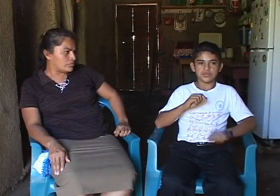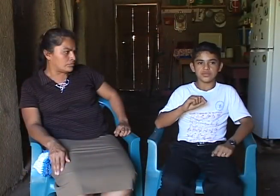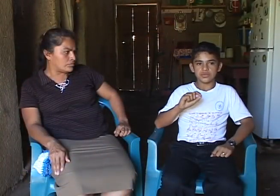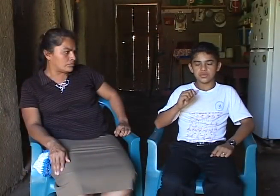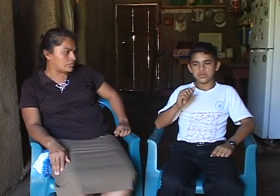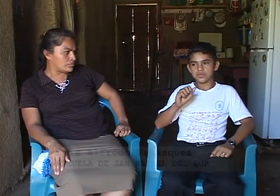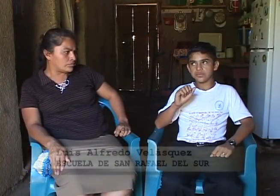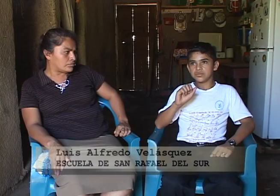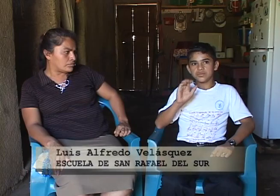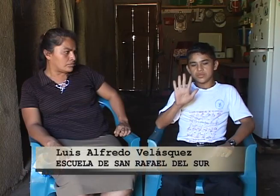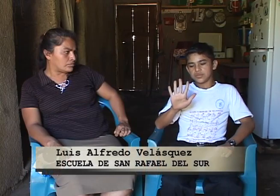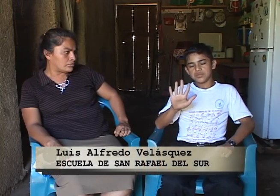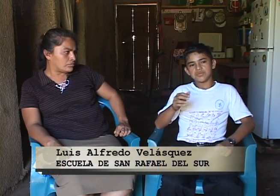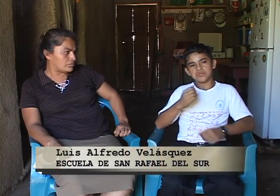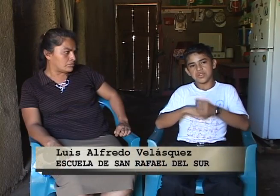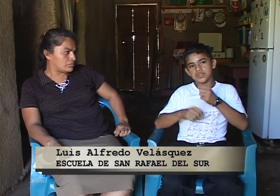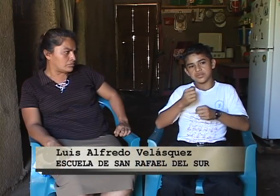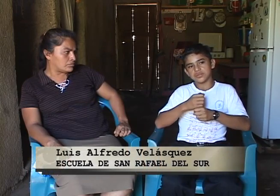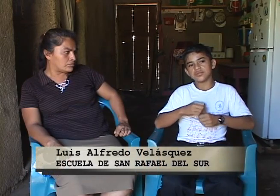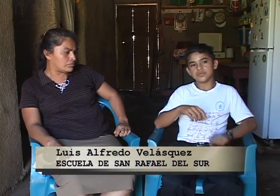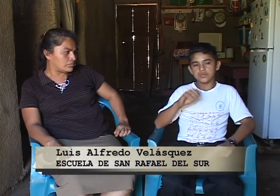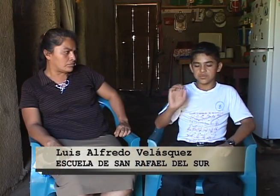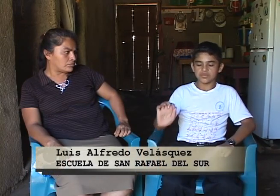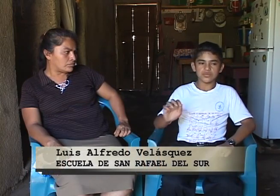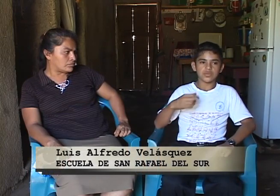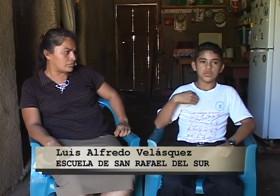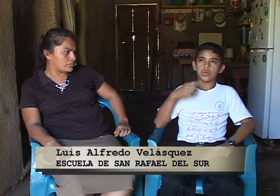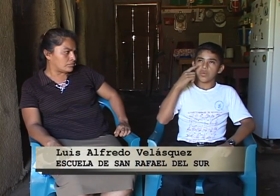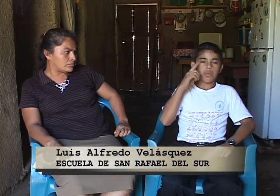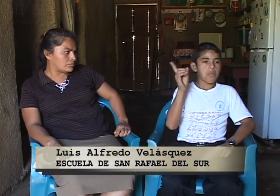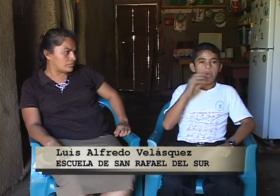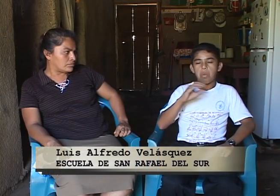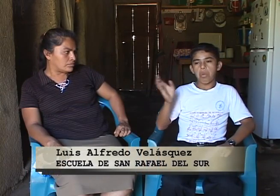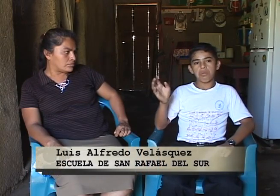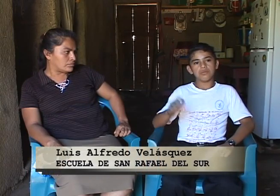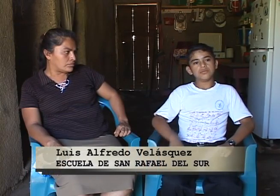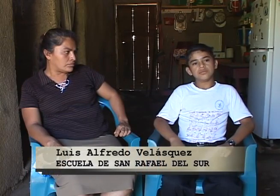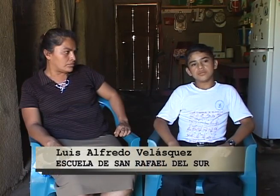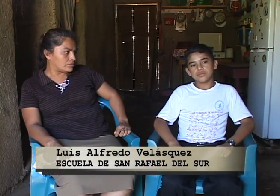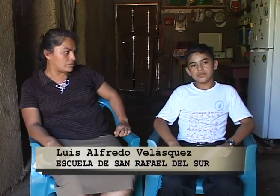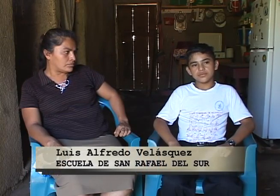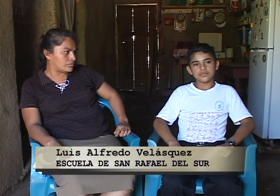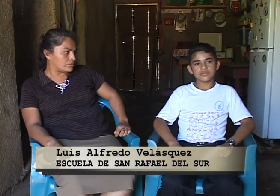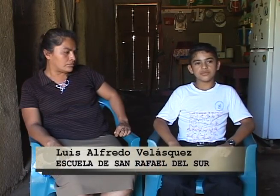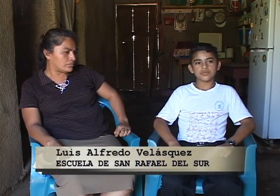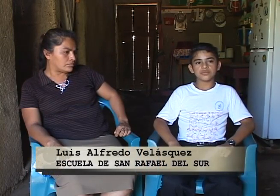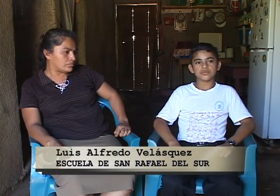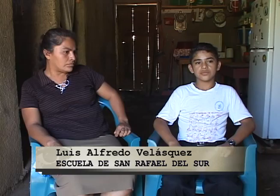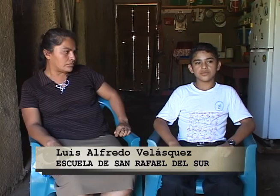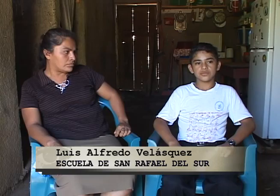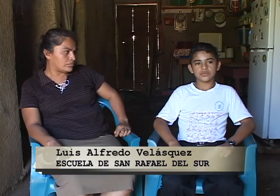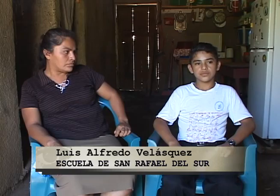Pequeño, verdaderamente, cuando tenía 5 años, yo no conocía nada.